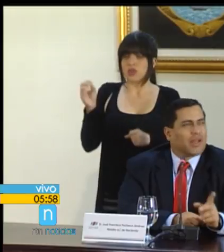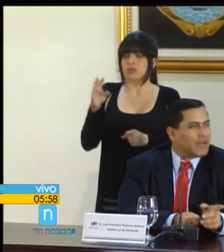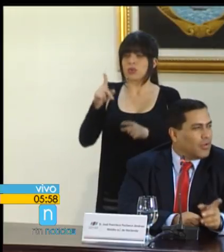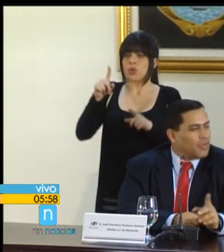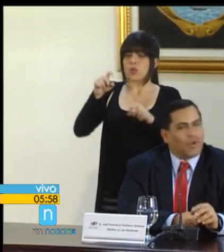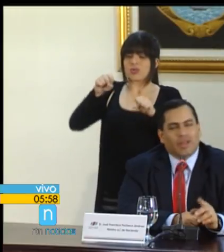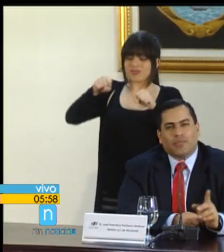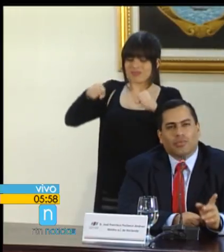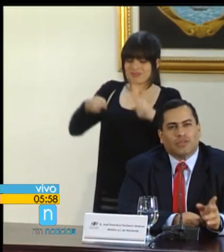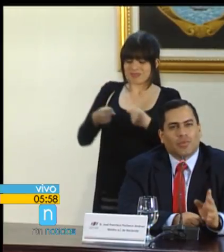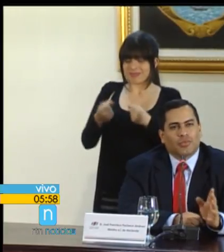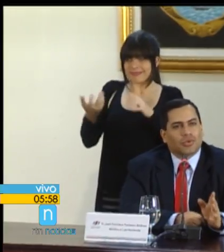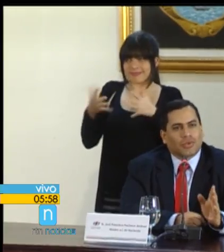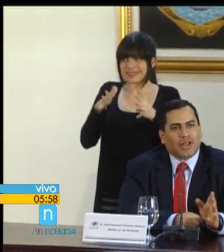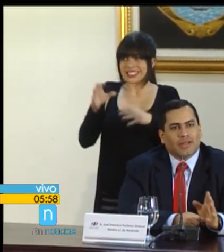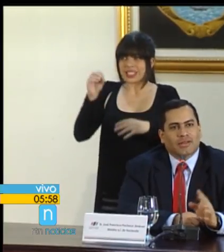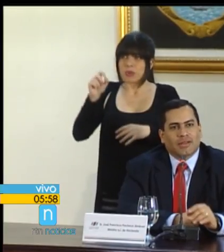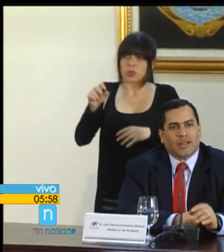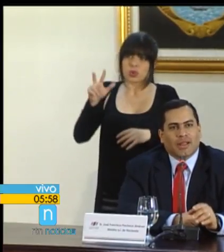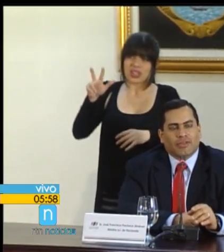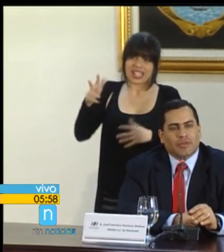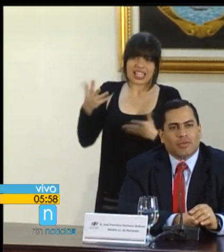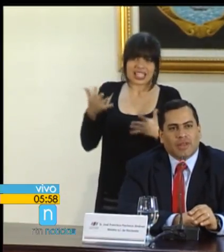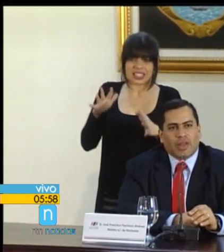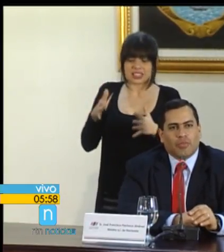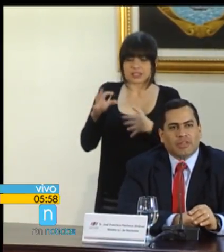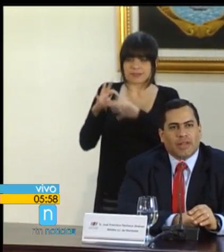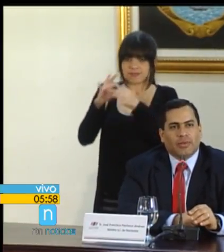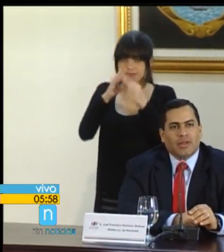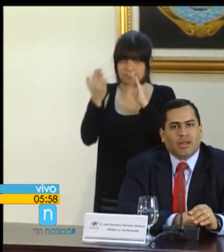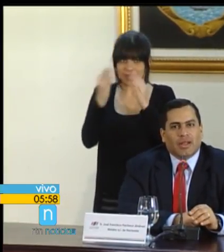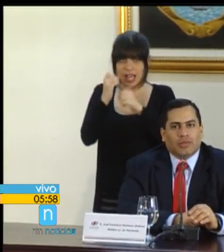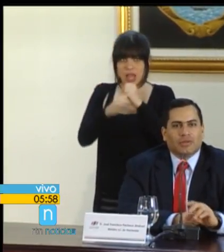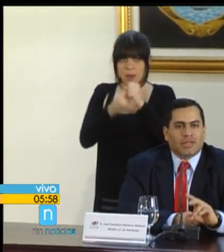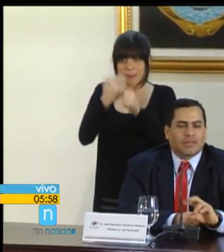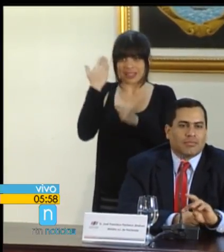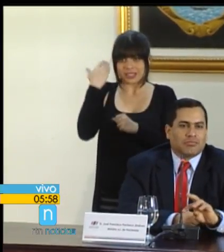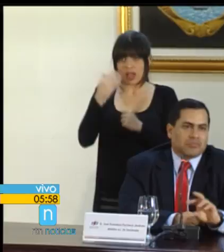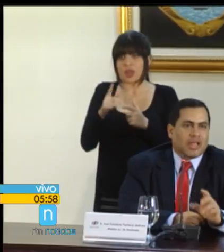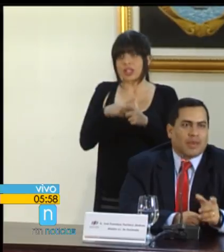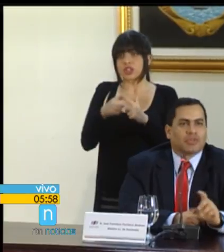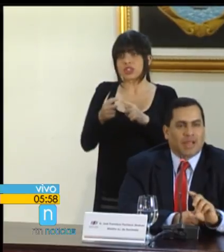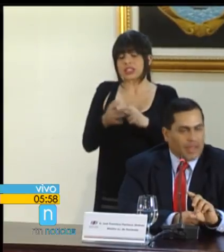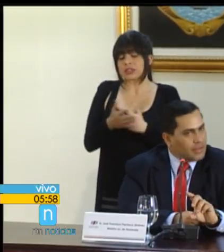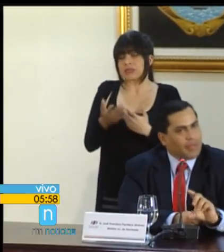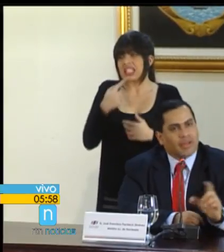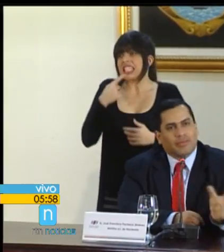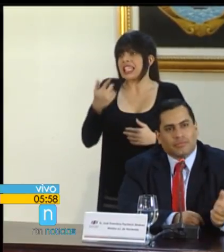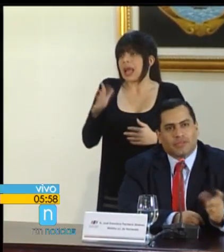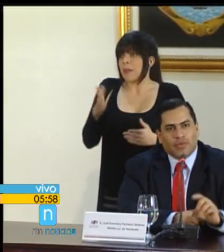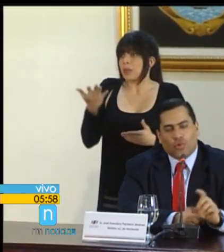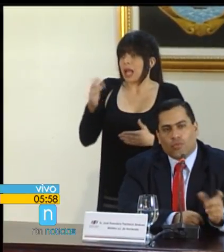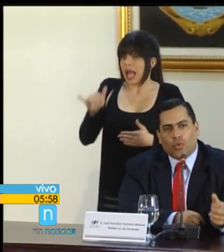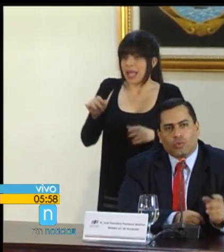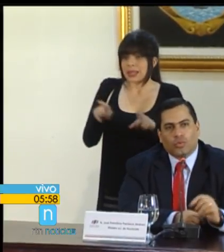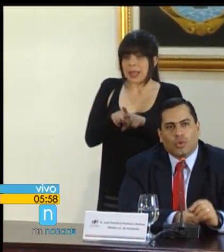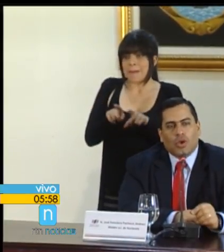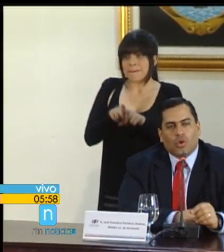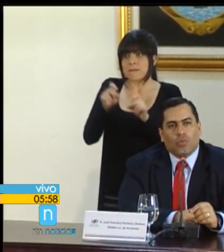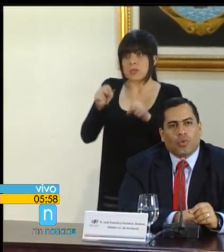que andaba, creo, por ahí del 0.3 respecto al del año pasado. Entonces, digamos que ahí también se vio